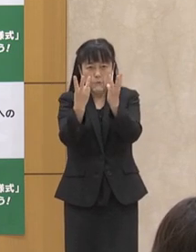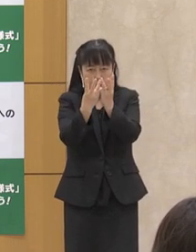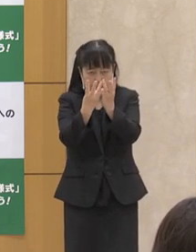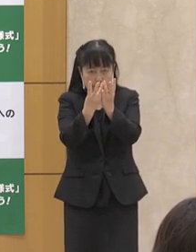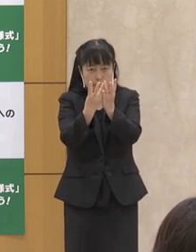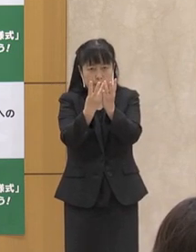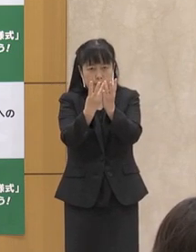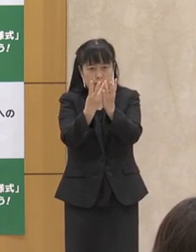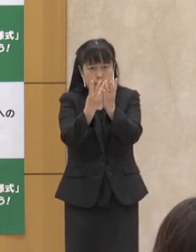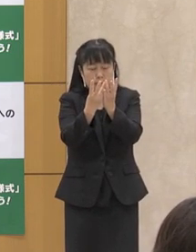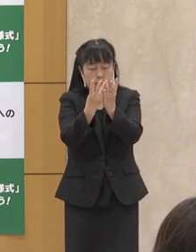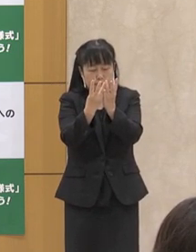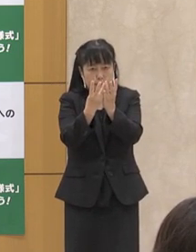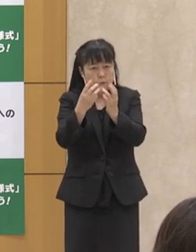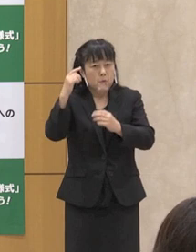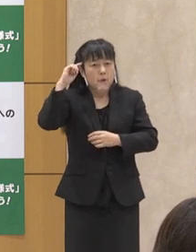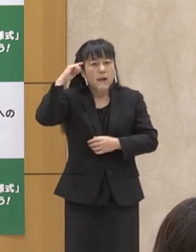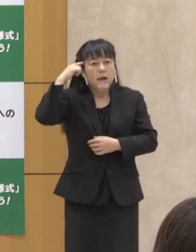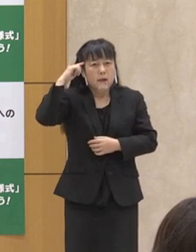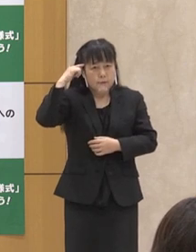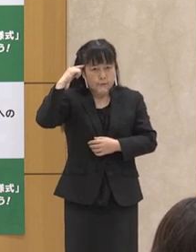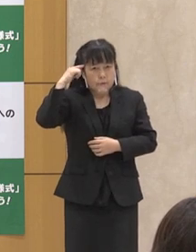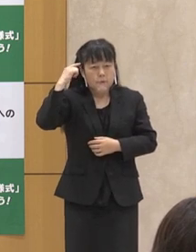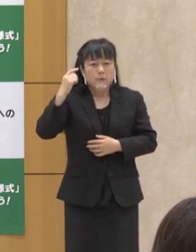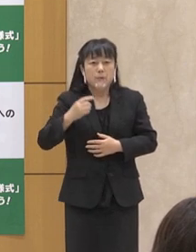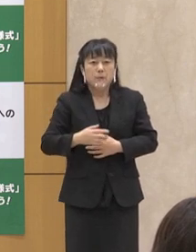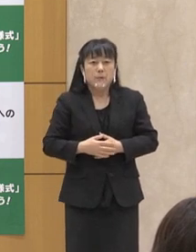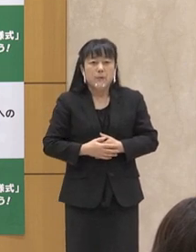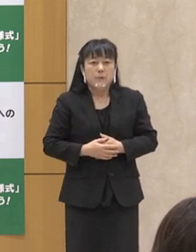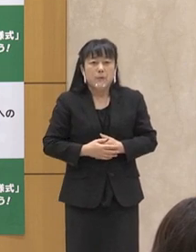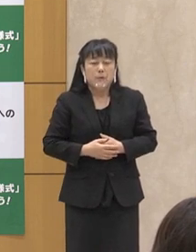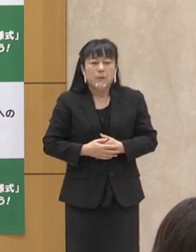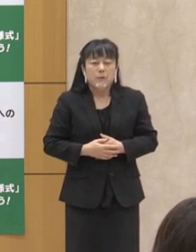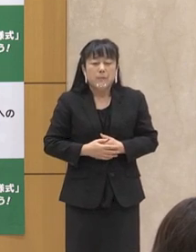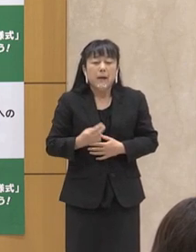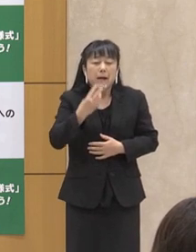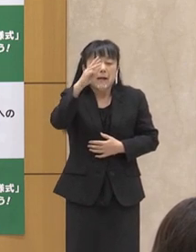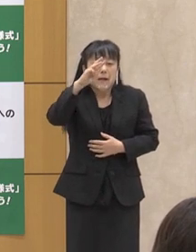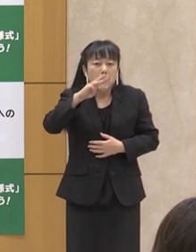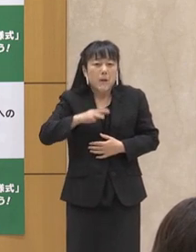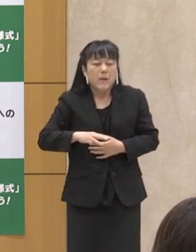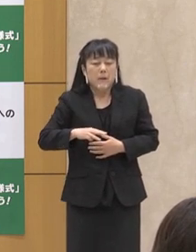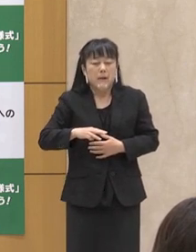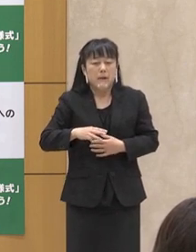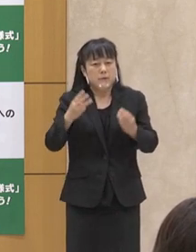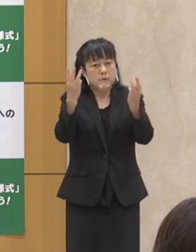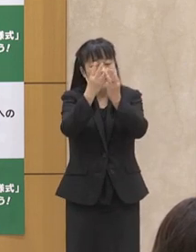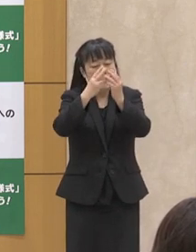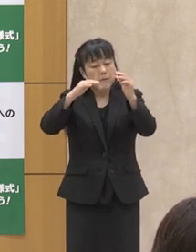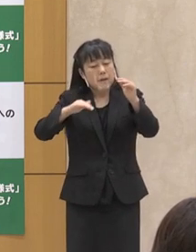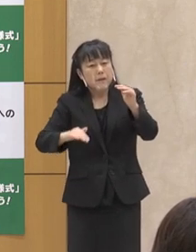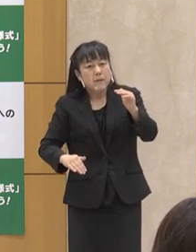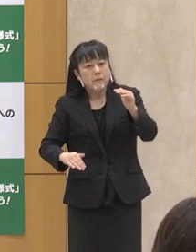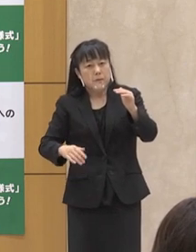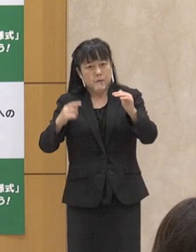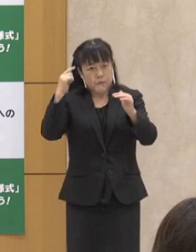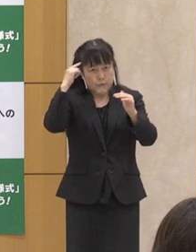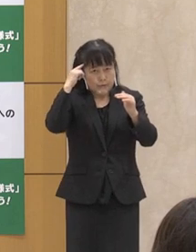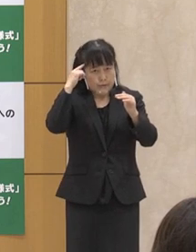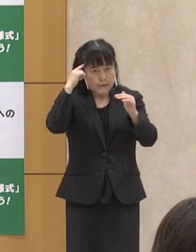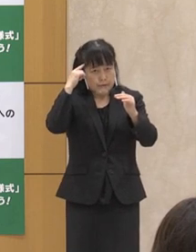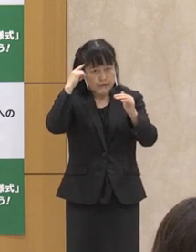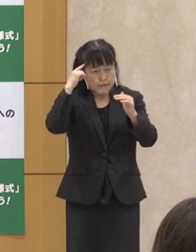りに当てはめてもですね、まだ低い5人ですから